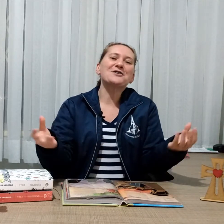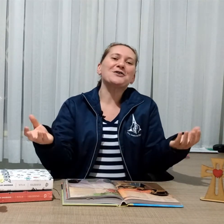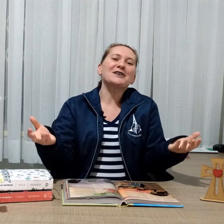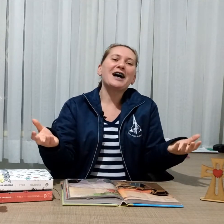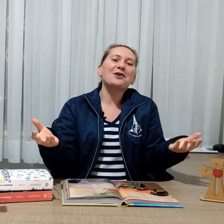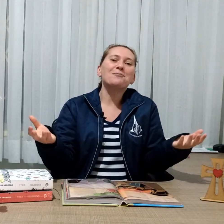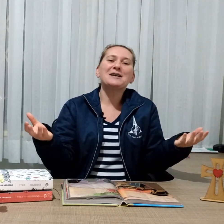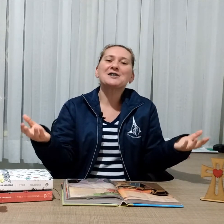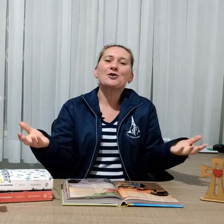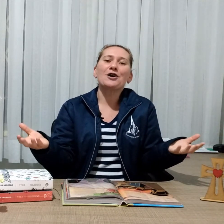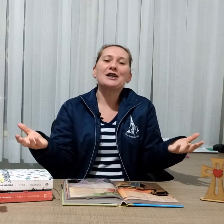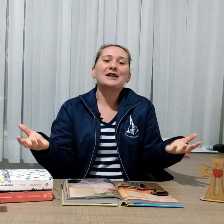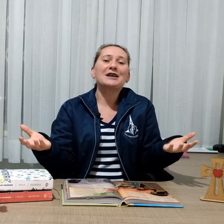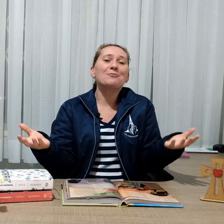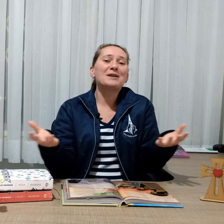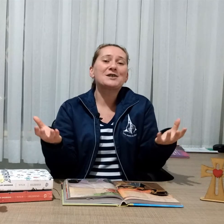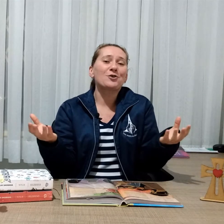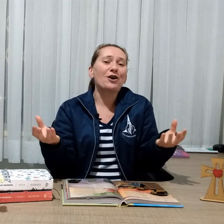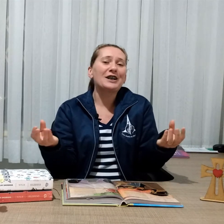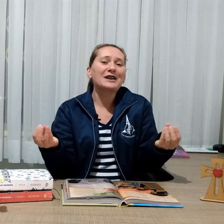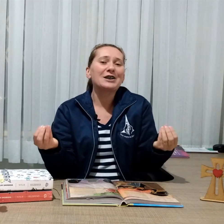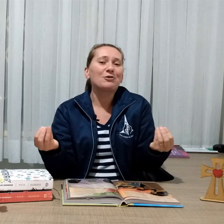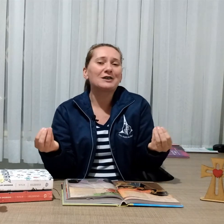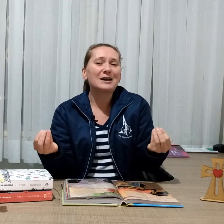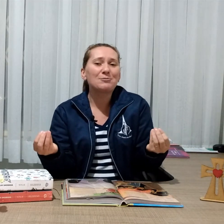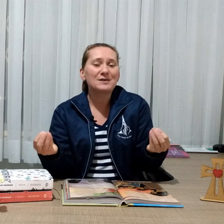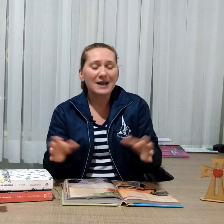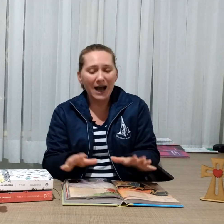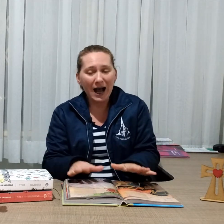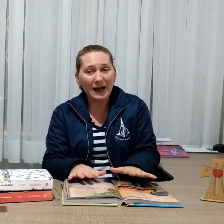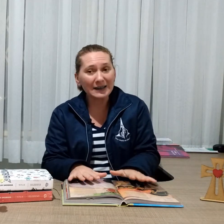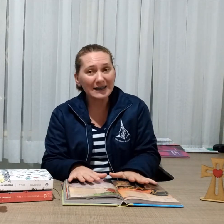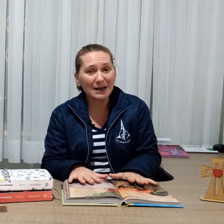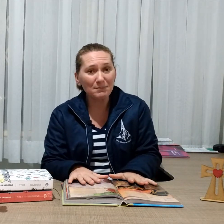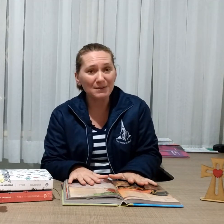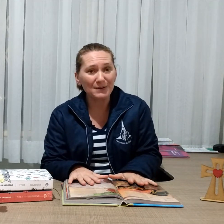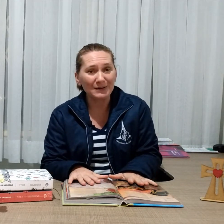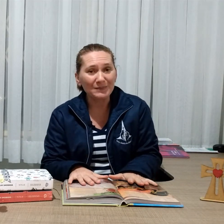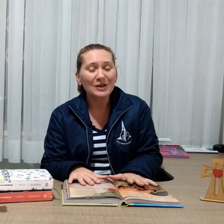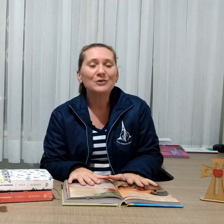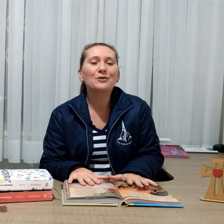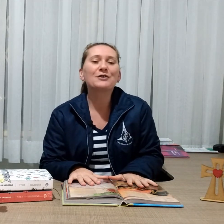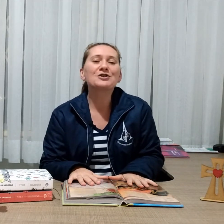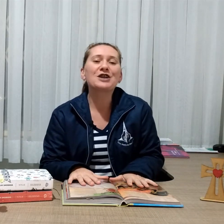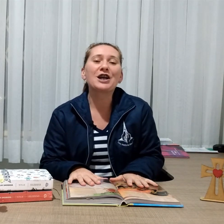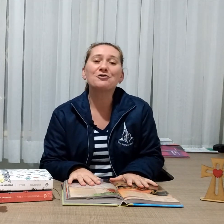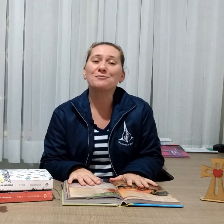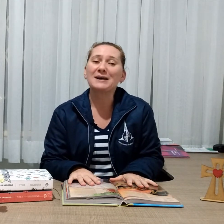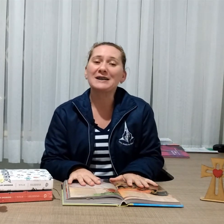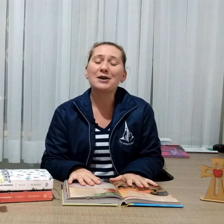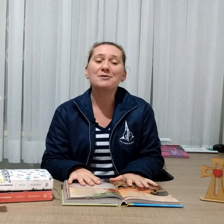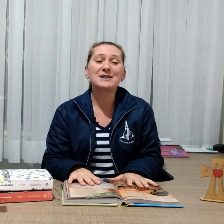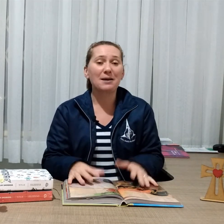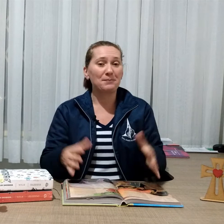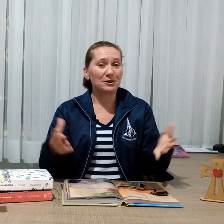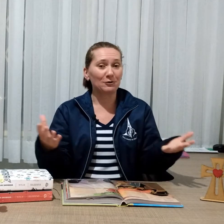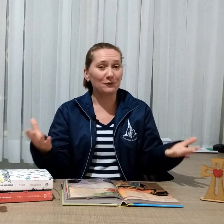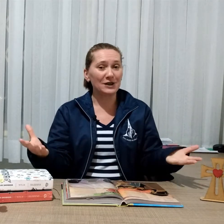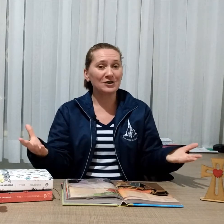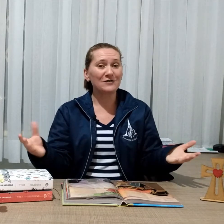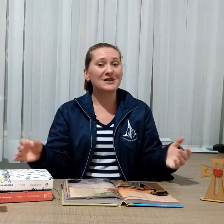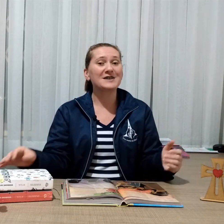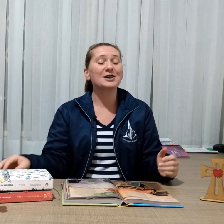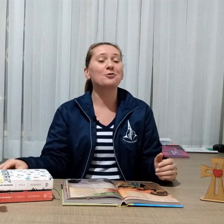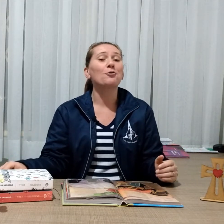ele vai nos contar uma história que encontramos aqui na Bíblia, no Evangelho de Mateus,